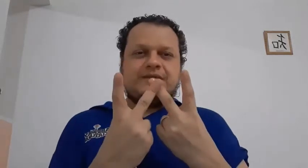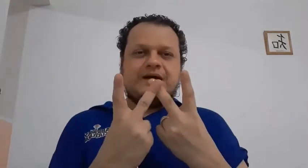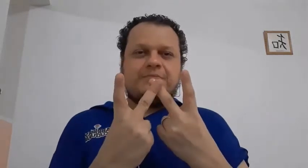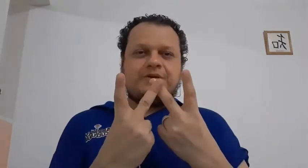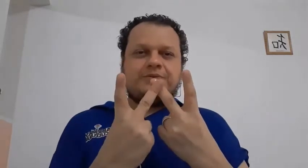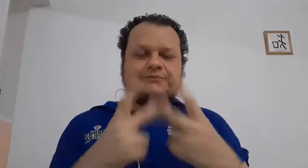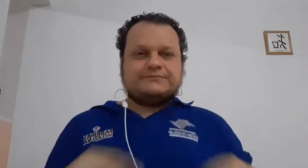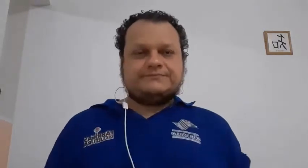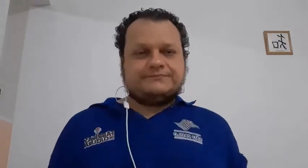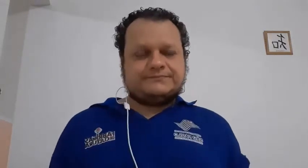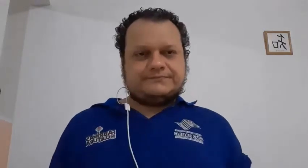W.